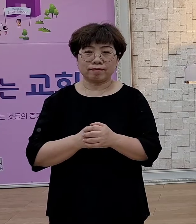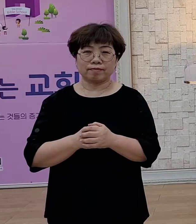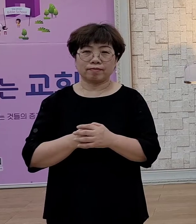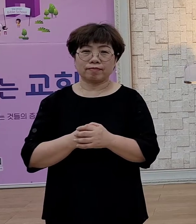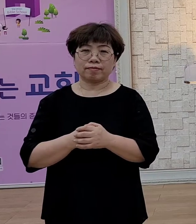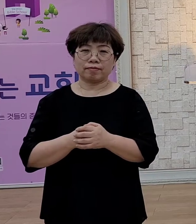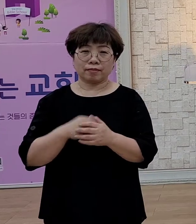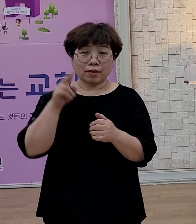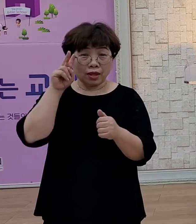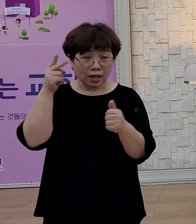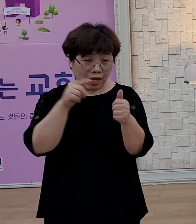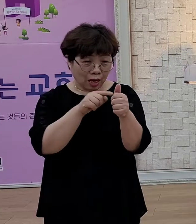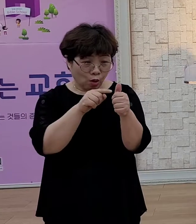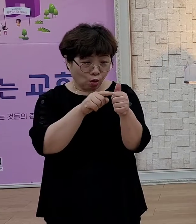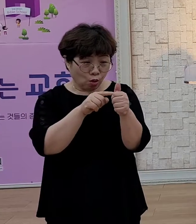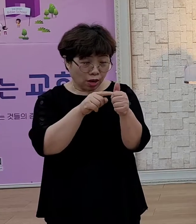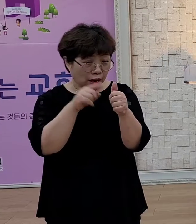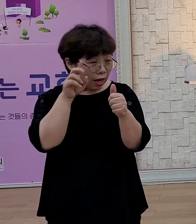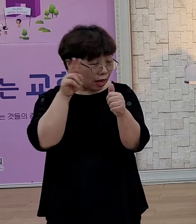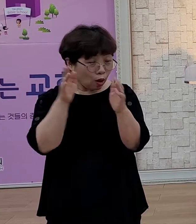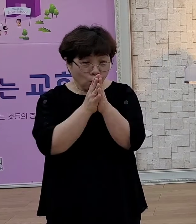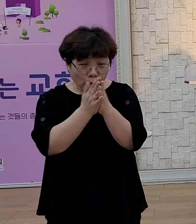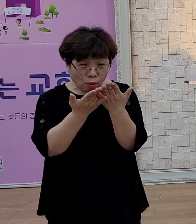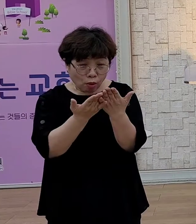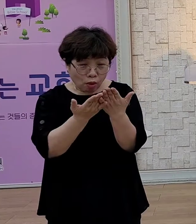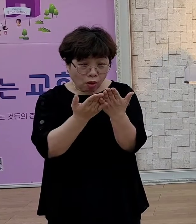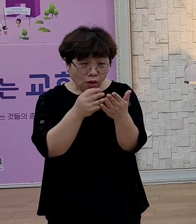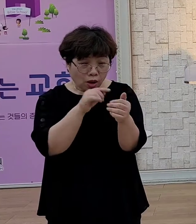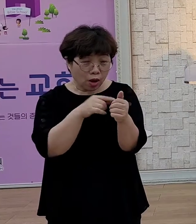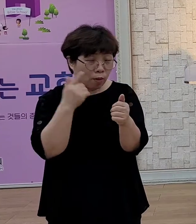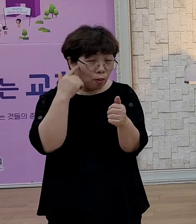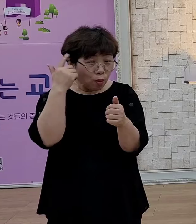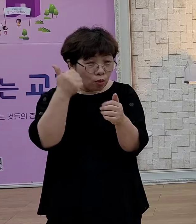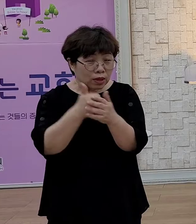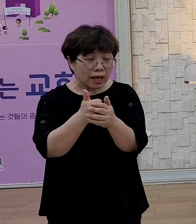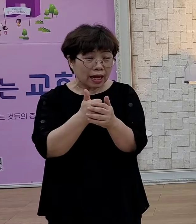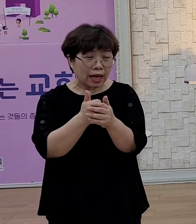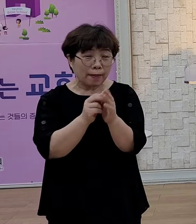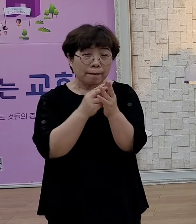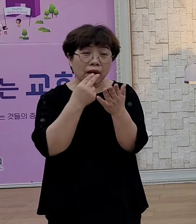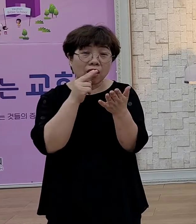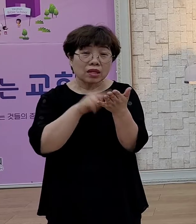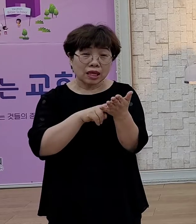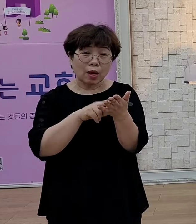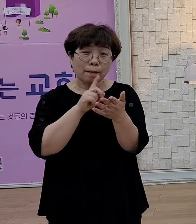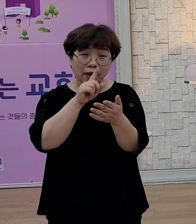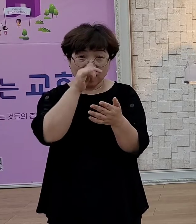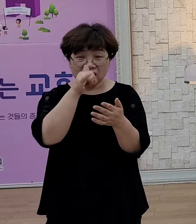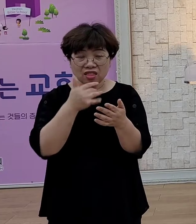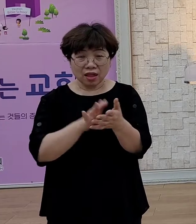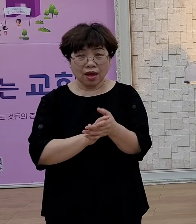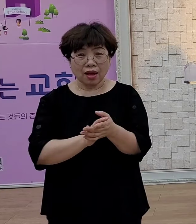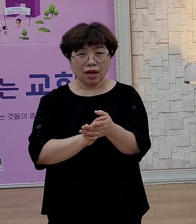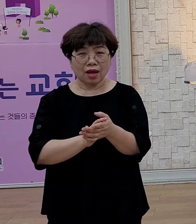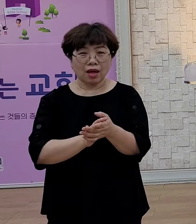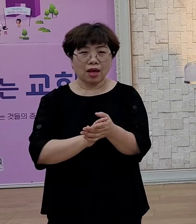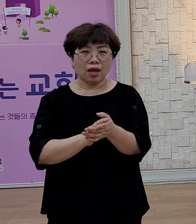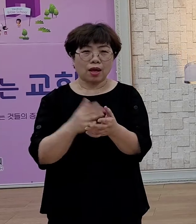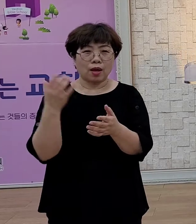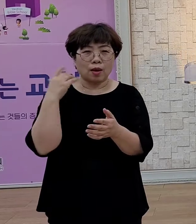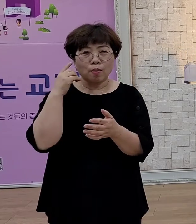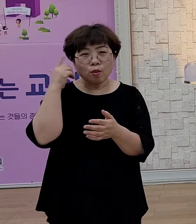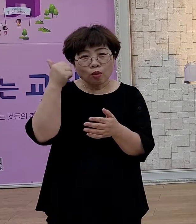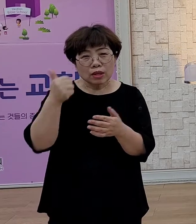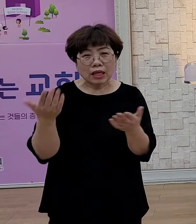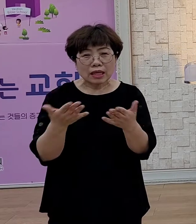그런데 야고보서를 목회서신이라고. 진짜 목회를 아는 사람이 야고보를 보면, 이 야고보서를 보면 진짜 이분